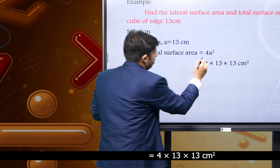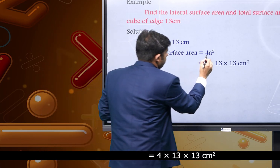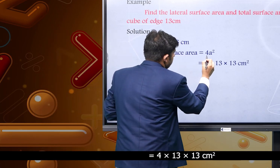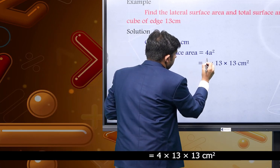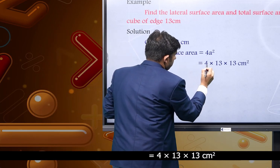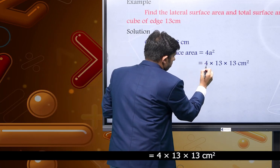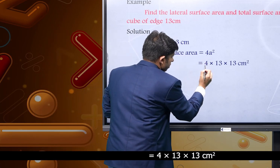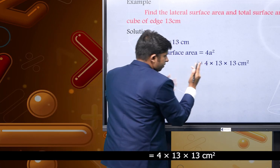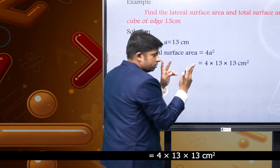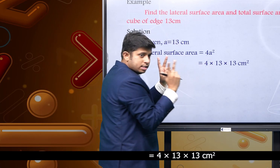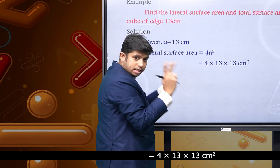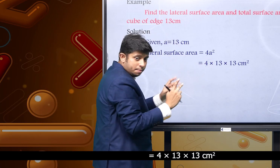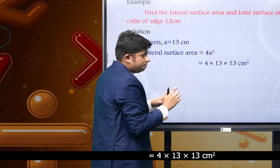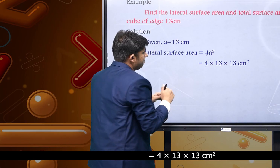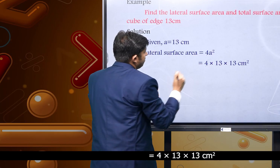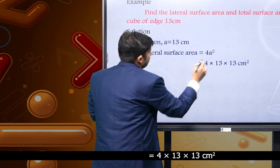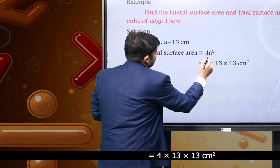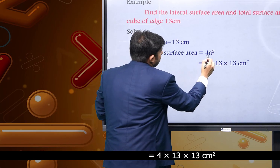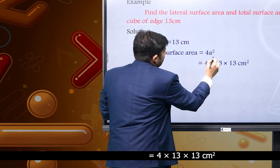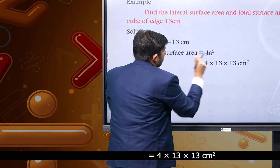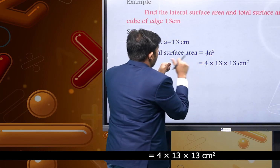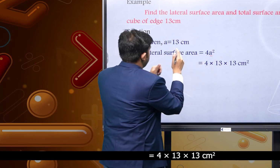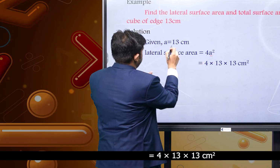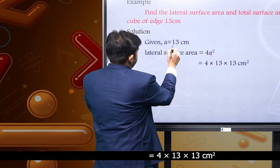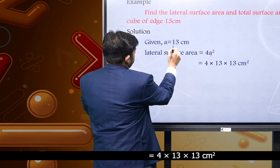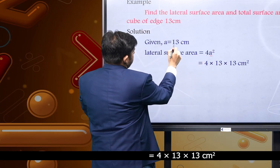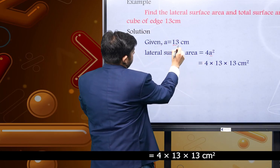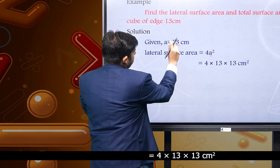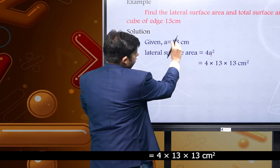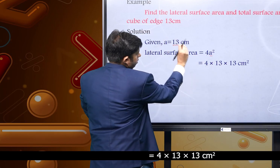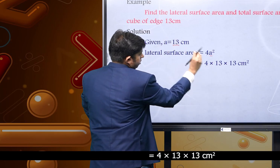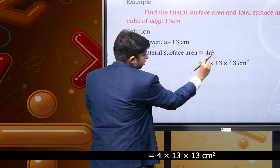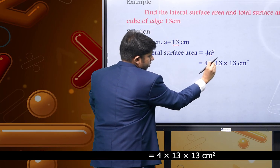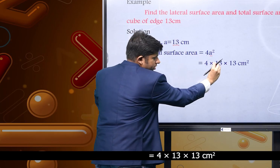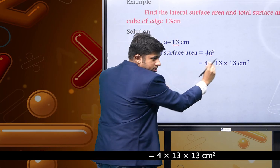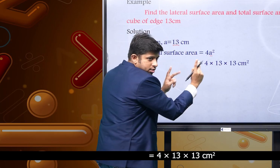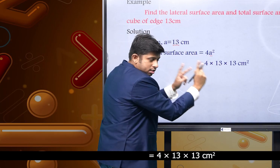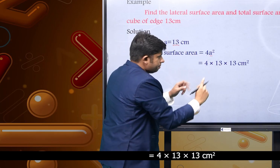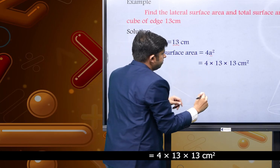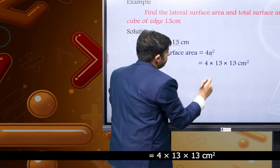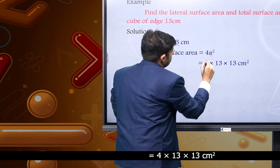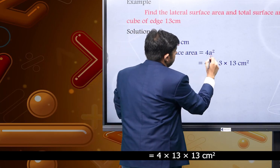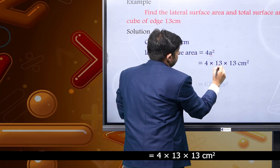4 गुणिले 13 गुणिले 13 सेंटीमीटर स्क्वेअर सेंटीमीटरचा वर्ग